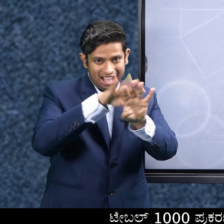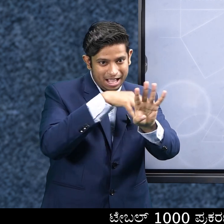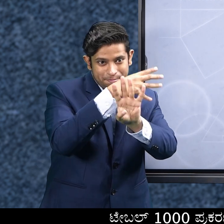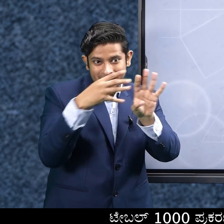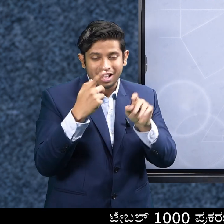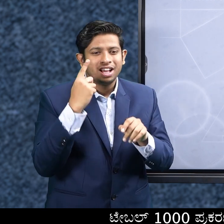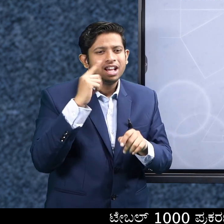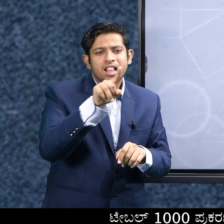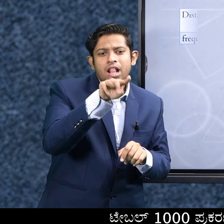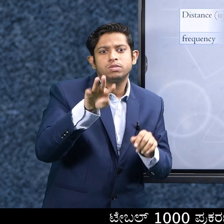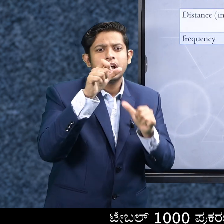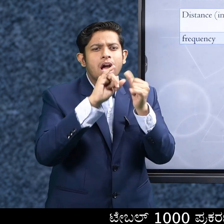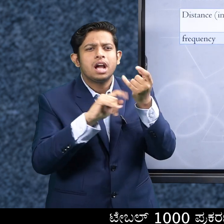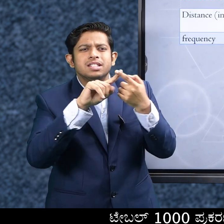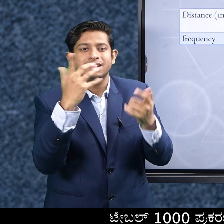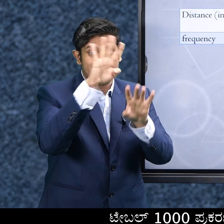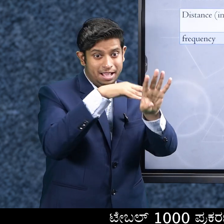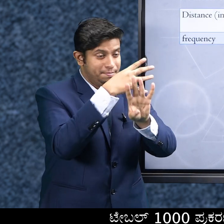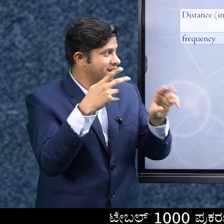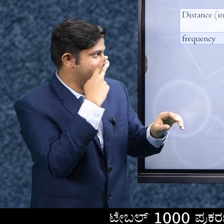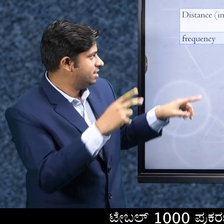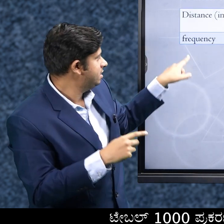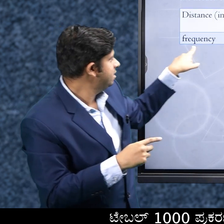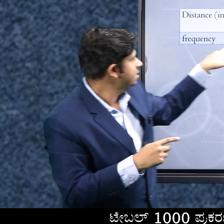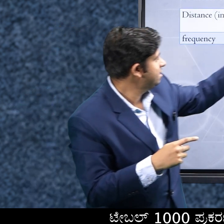ಟೇಬಲ್ 1000 ಪ್ರಕರಣಗಳ ಫಲಿತಾಂಶಗಳನ್ನ ತೋರಿಸುತ್ತೆ.